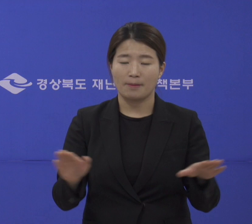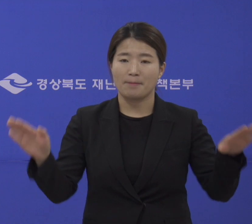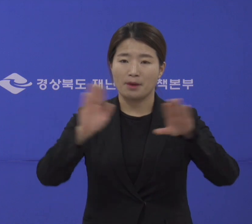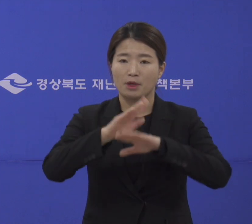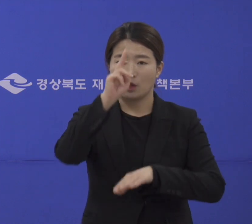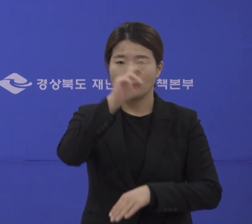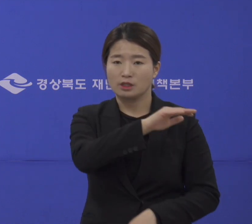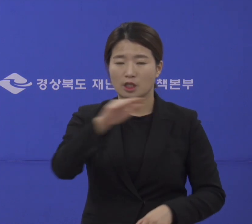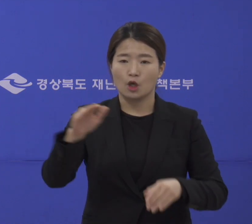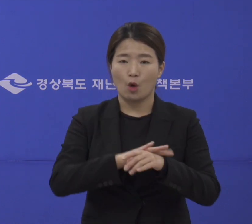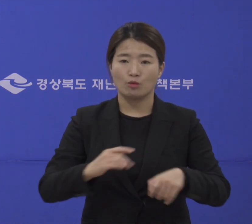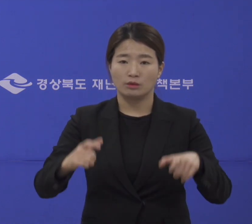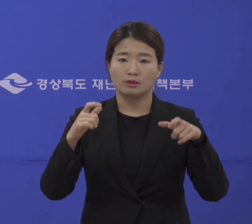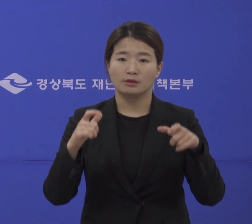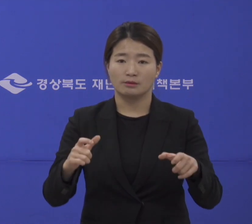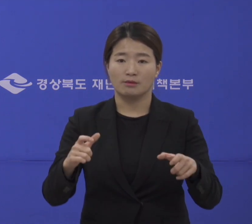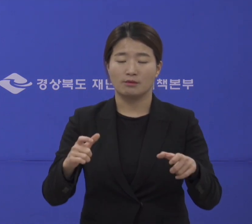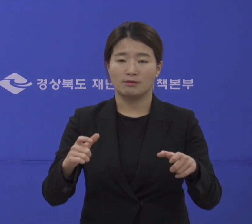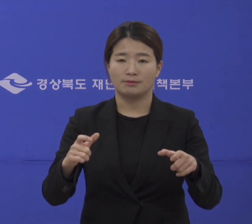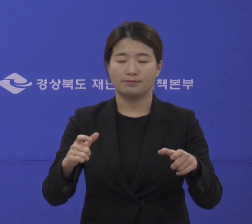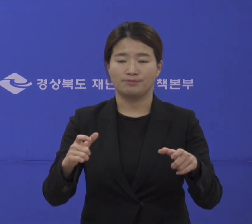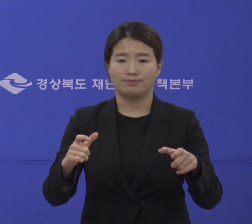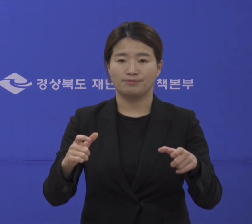기준 경상북도